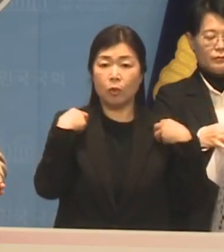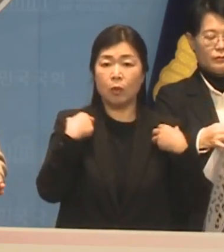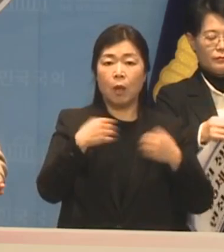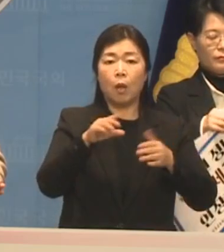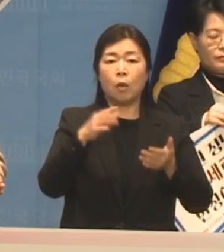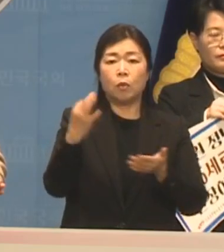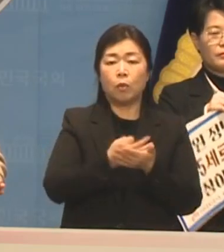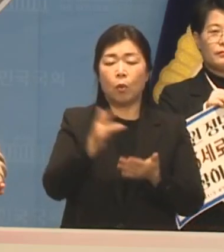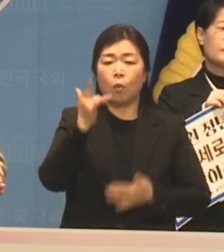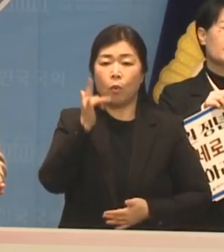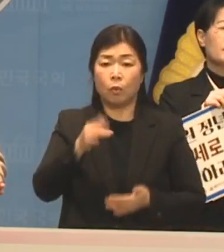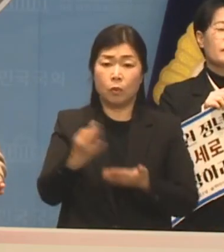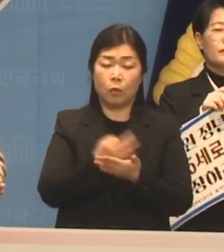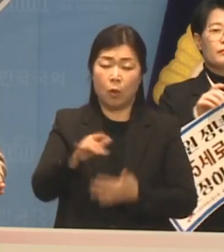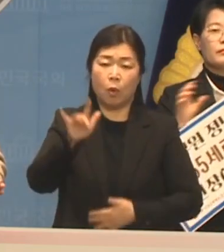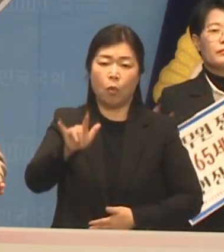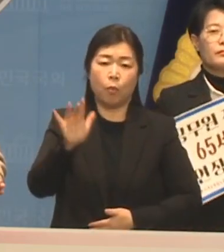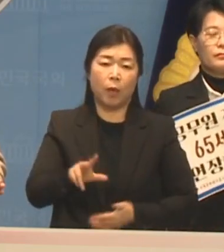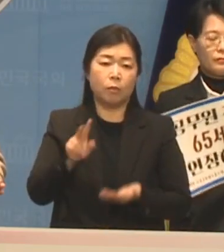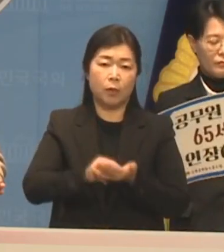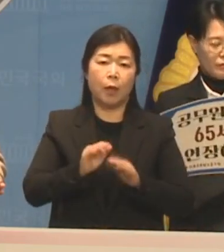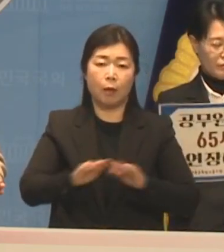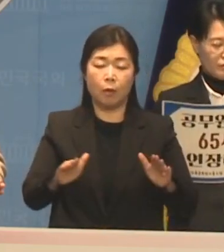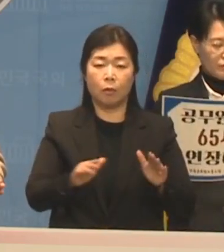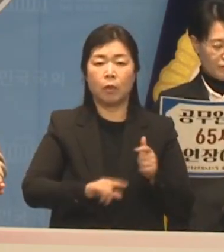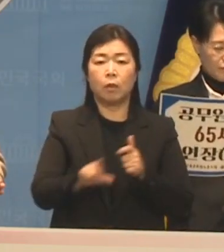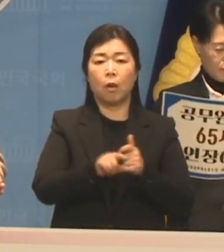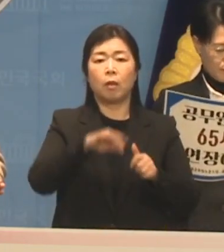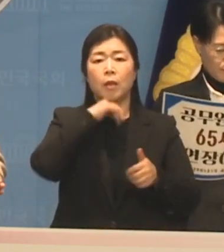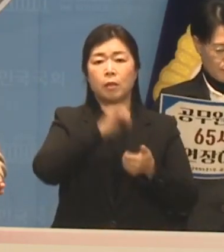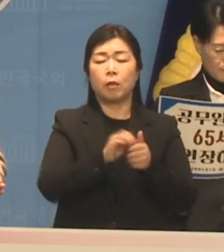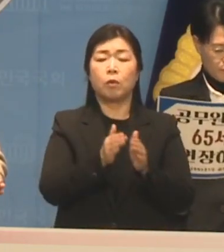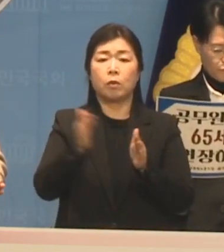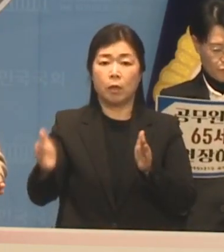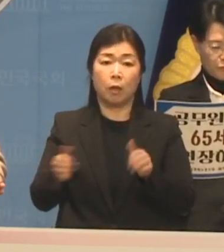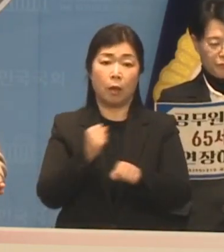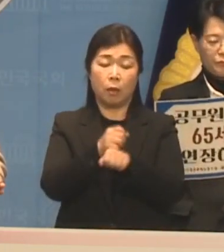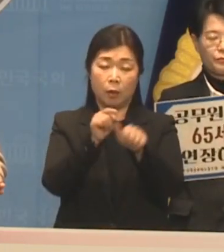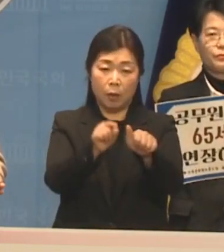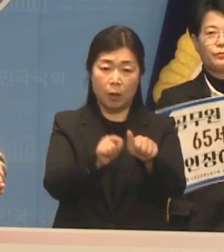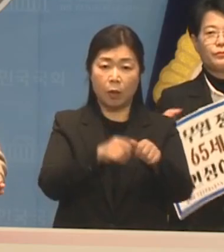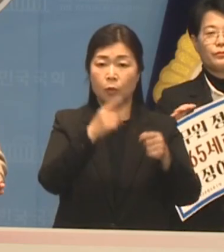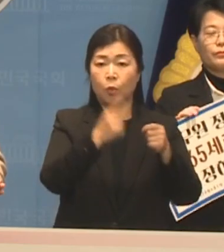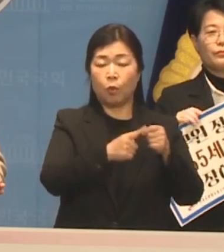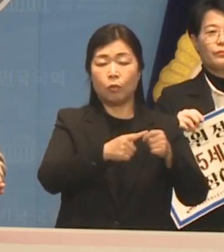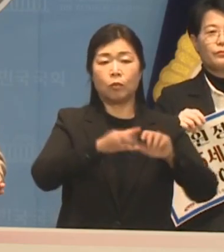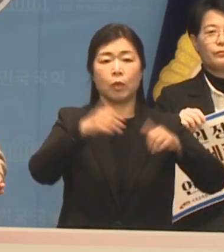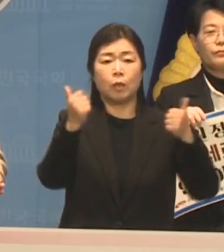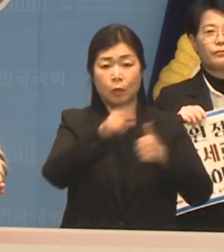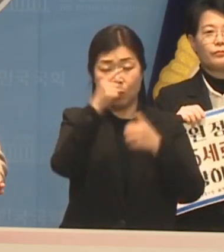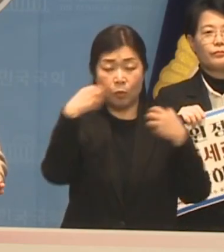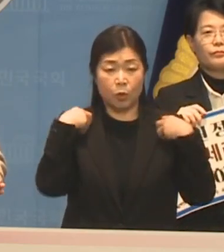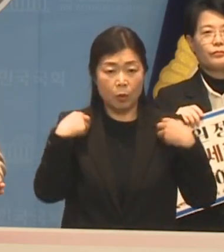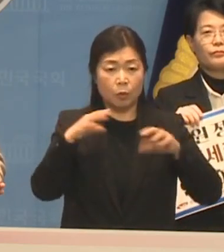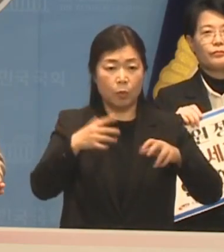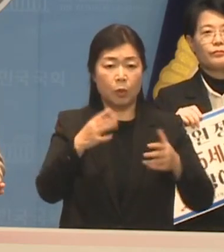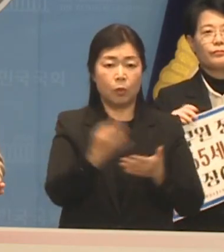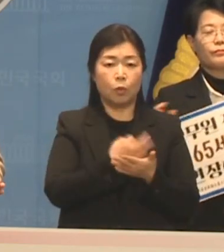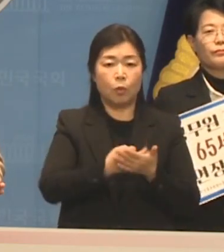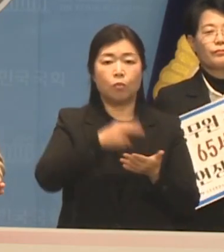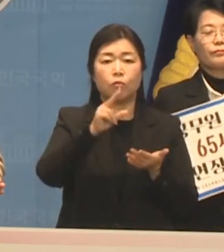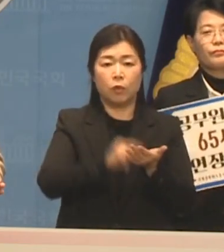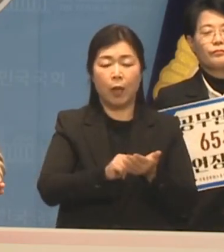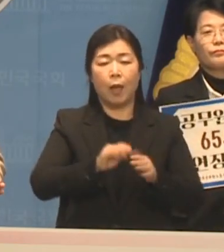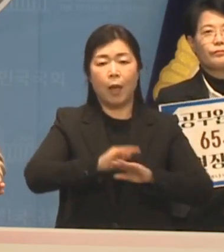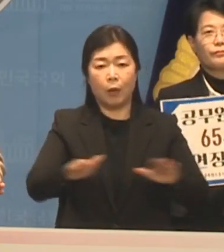위한 정년전장을 적극 논의하라. 하나, 국회와 정부는 공무원 소득 공백 해소